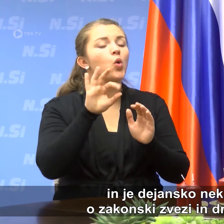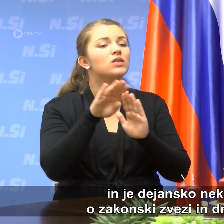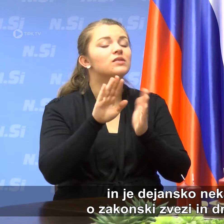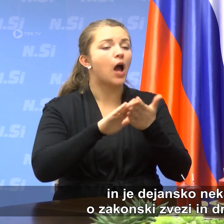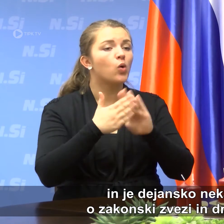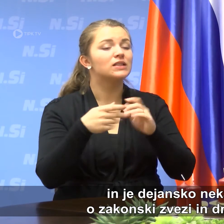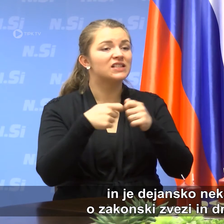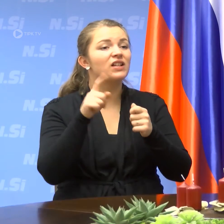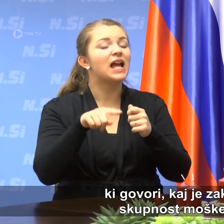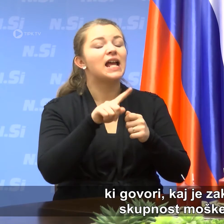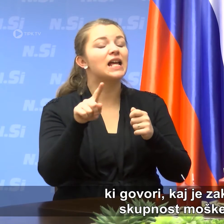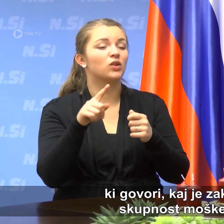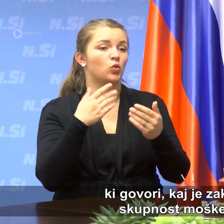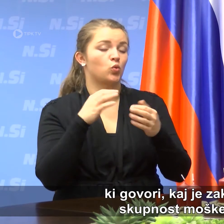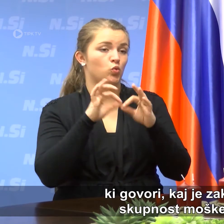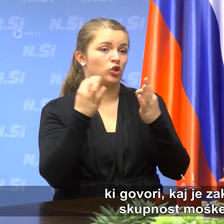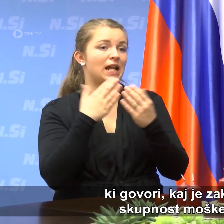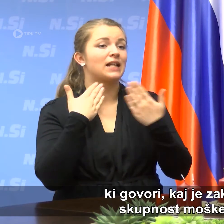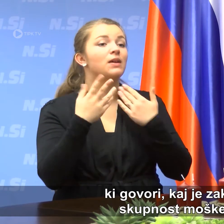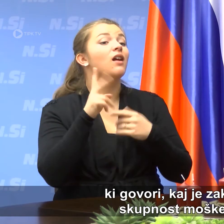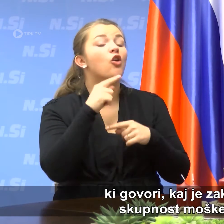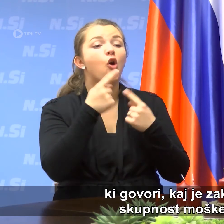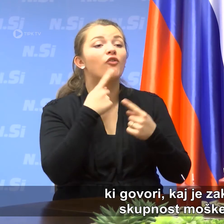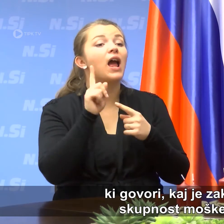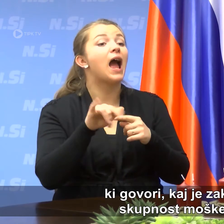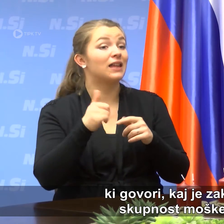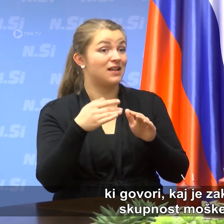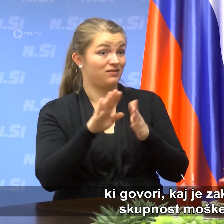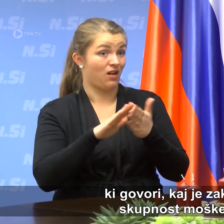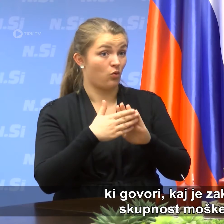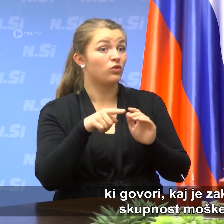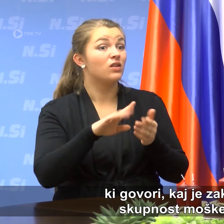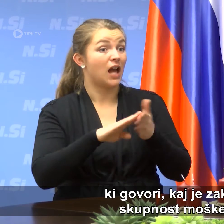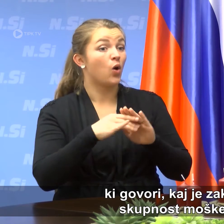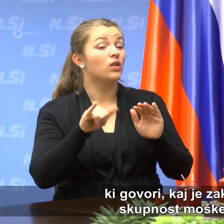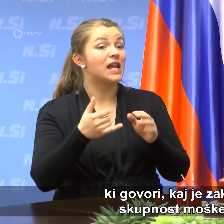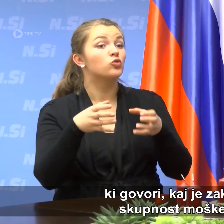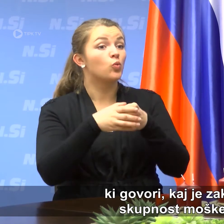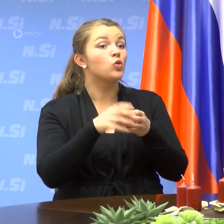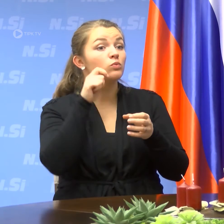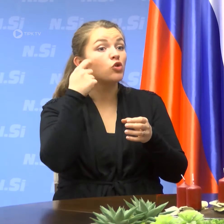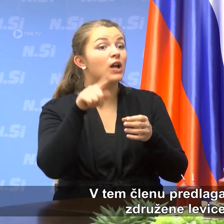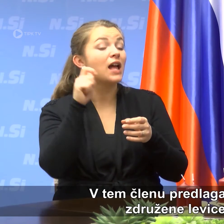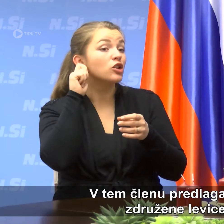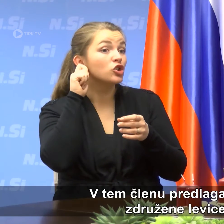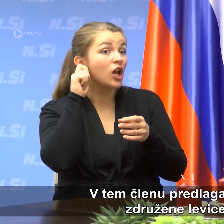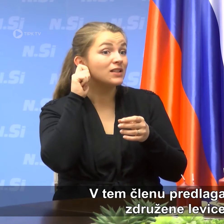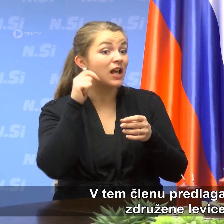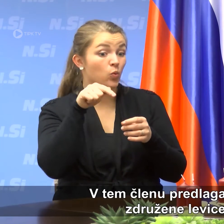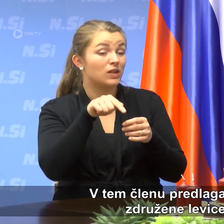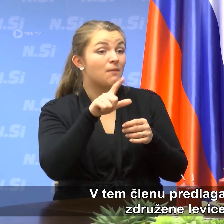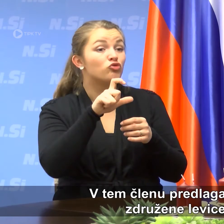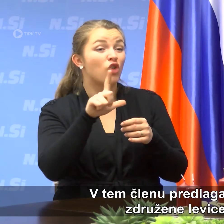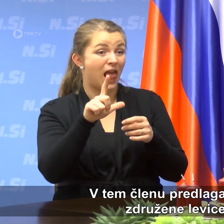zvezi in družinskih razmeri, ki govori, kaj je zakon, da je zakon skupnost moškega in ženske. V tem